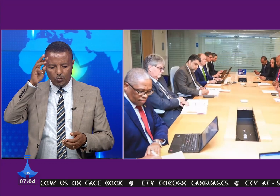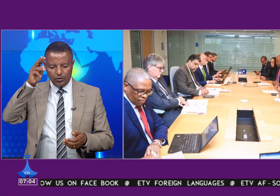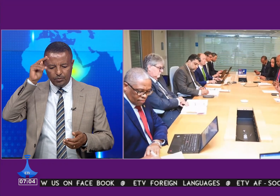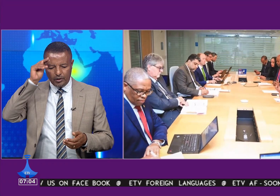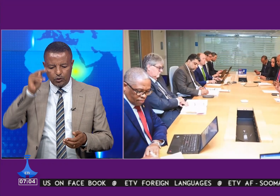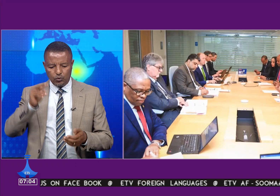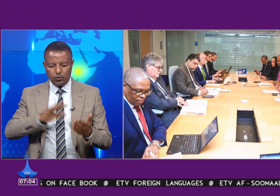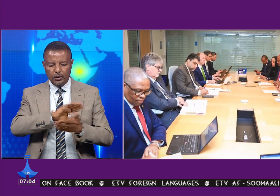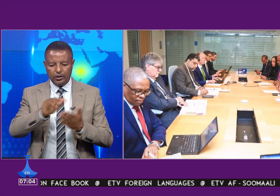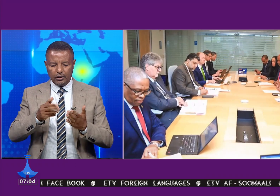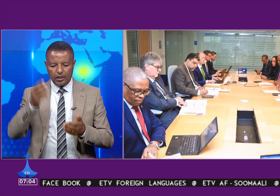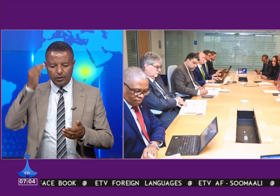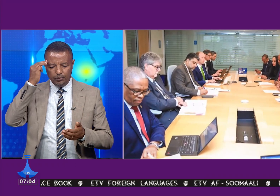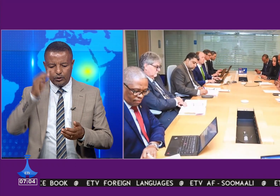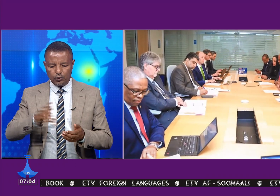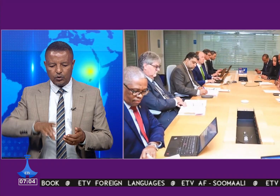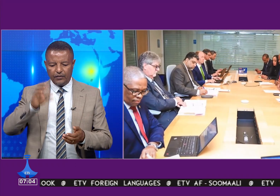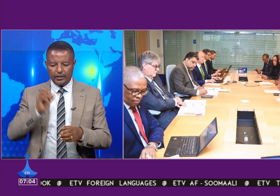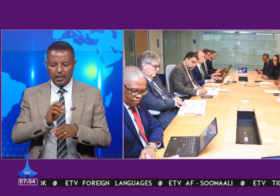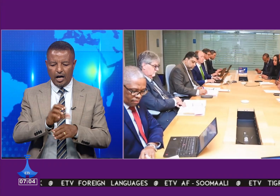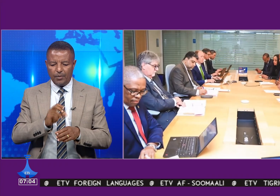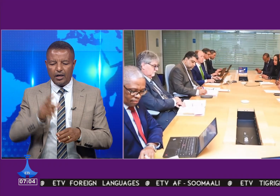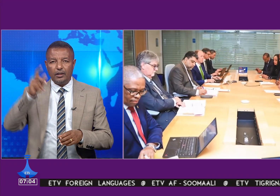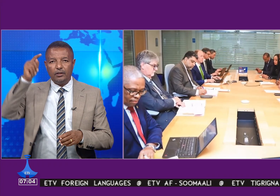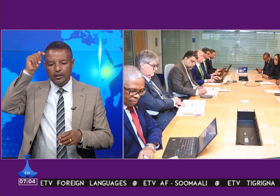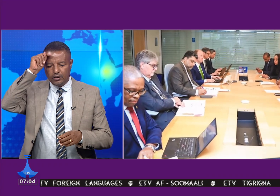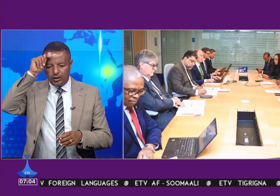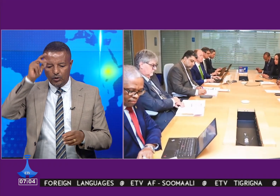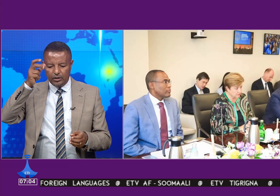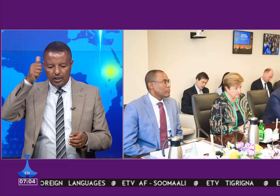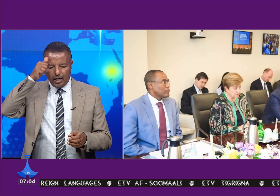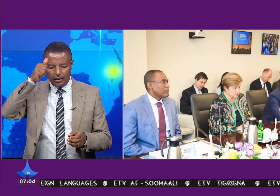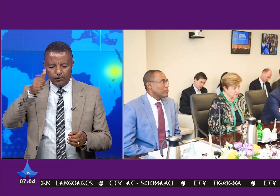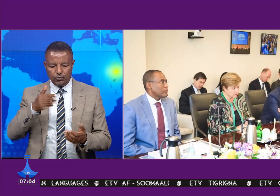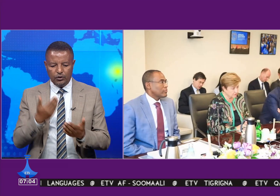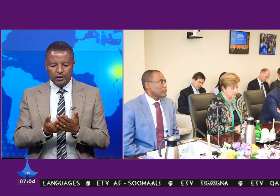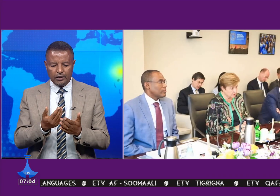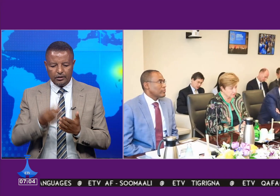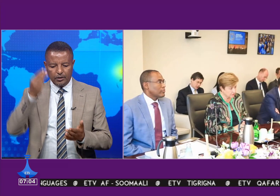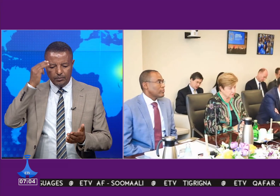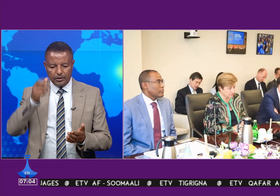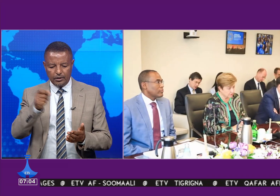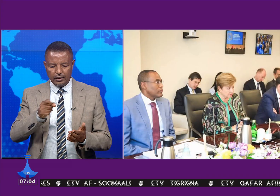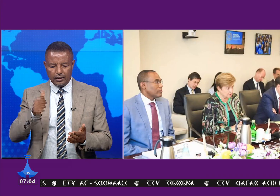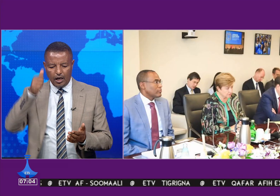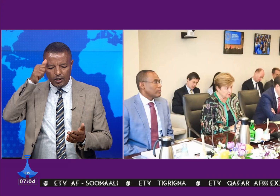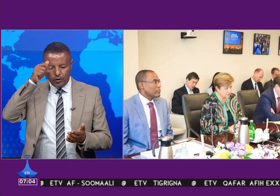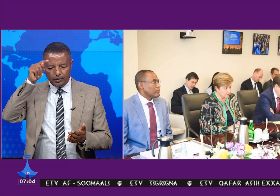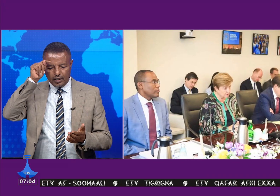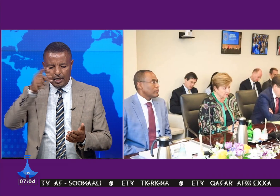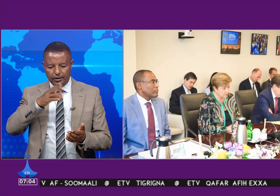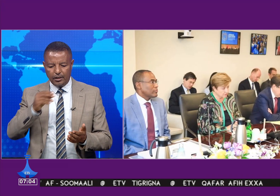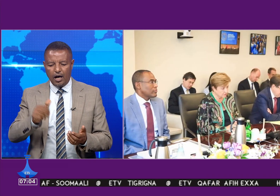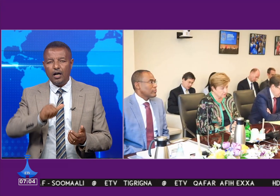ማሞ ምህረቱ፣ የጠቅላይ ሚኒስትሩ ከፍተኛ አማካሪ ተክለወልድ አጥናፉ፣ የገንዘብ ሚኒስትር ዴኤታ